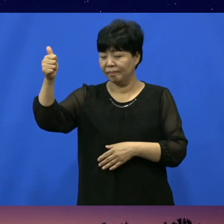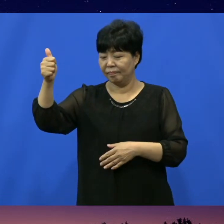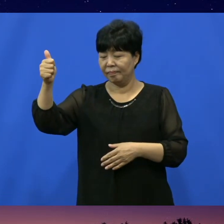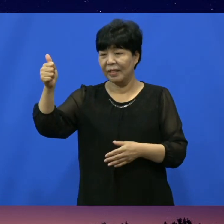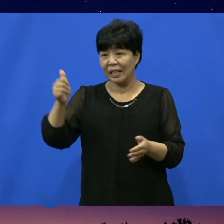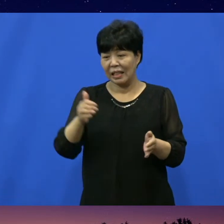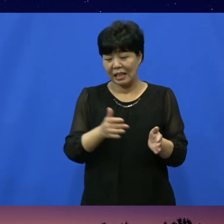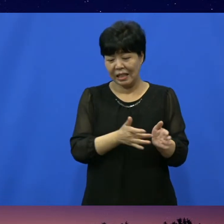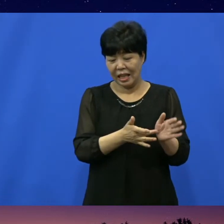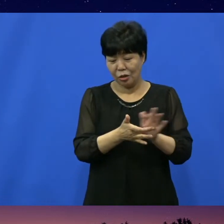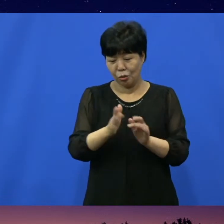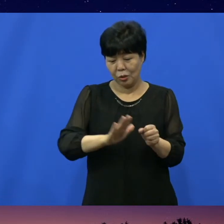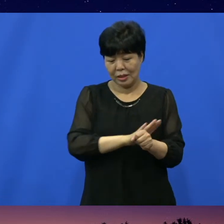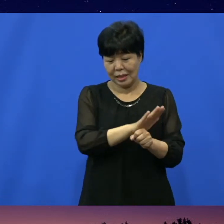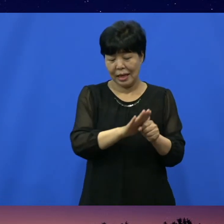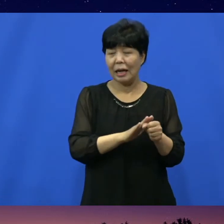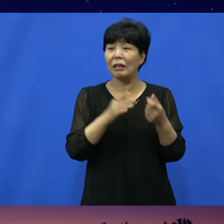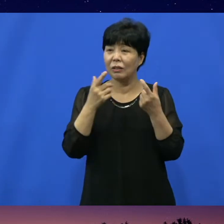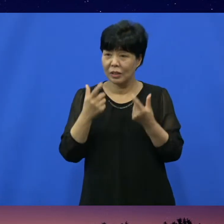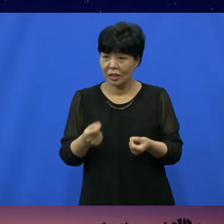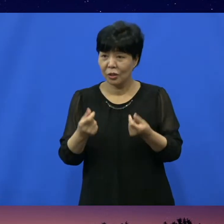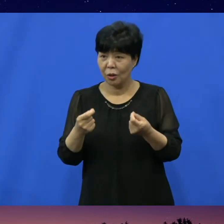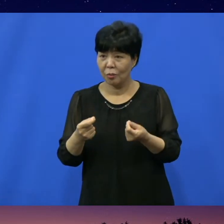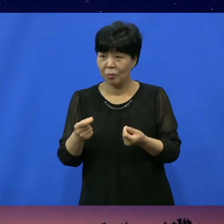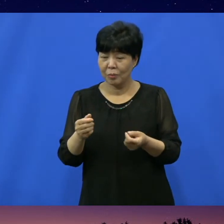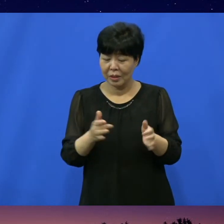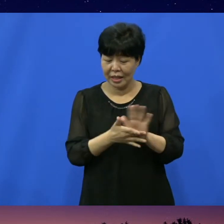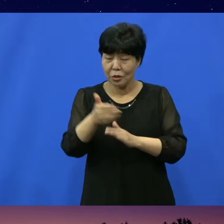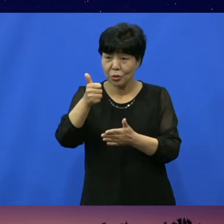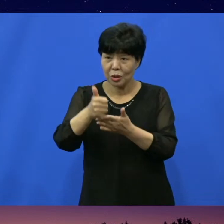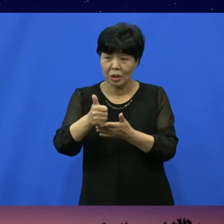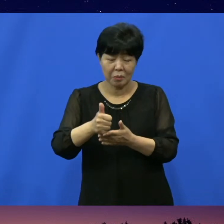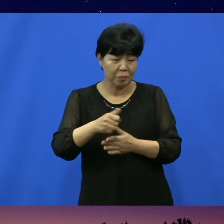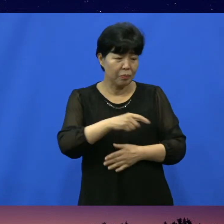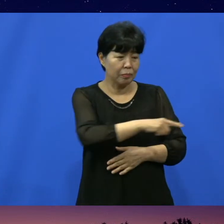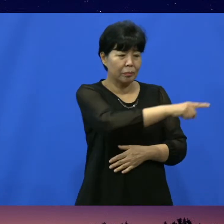사랑하였으니 나의 사랑 안에 거하라.